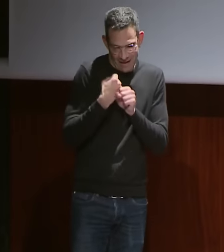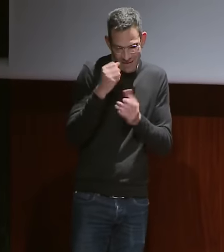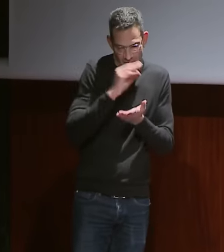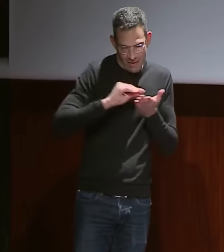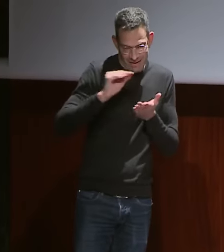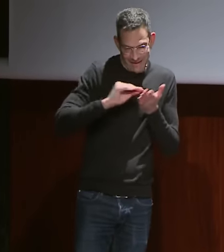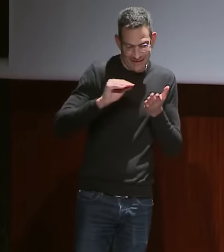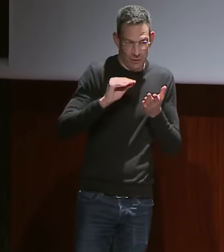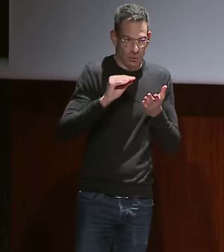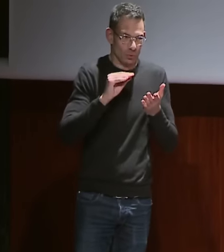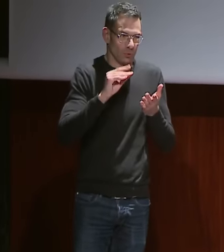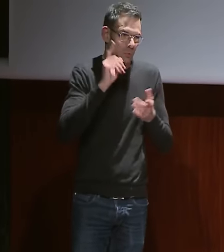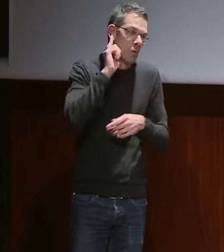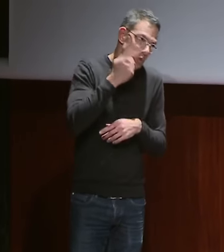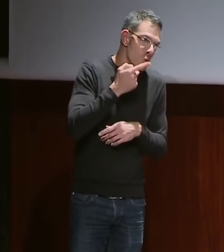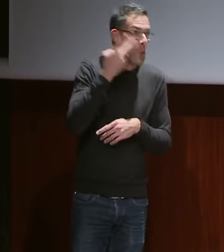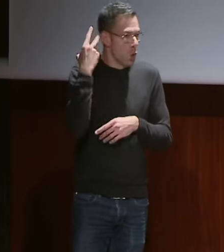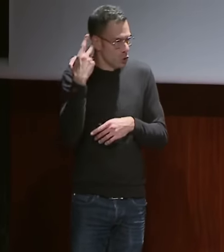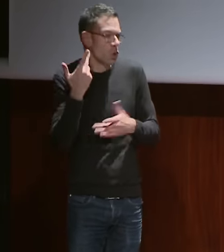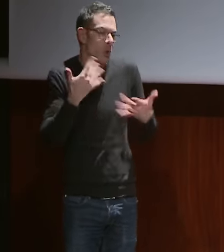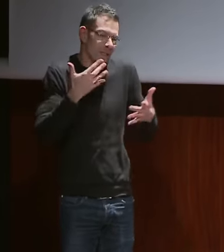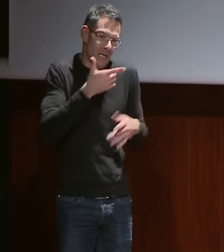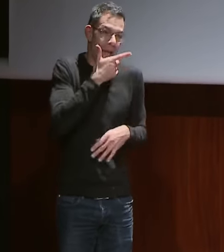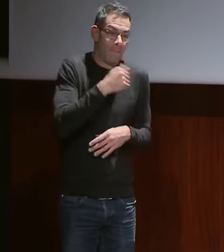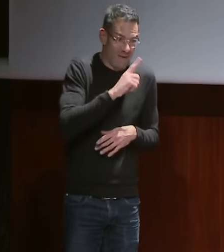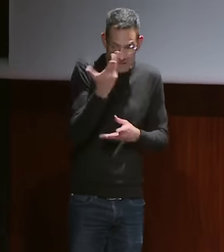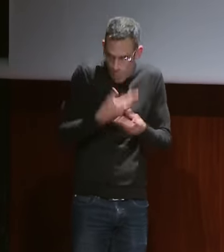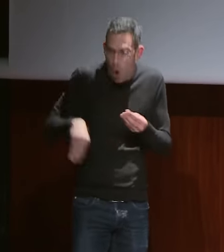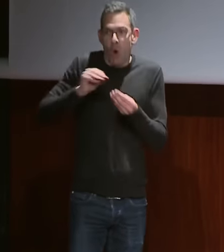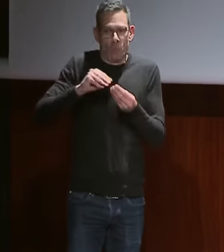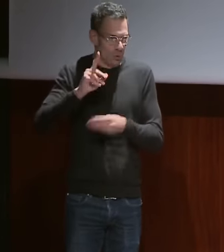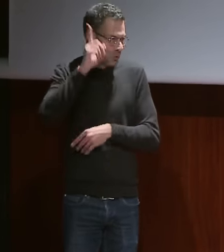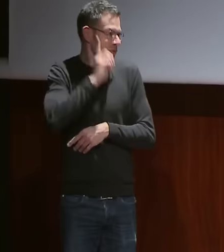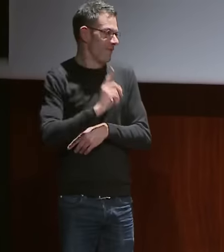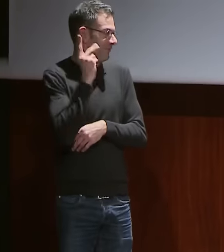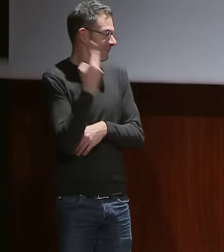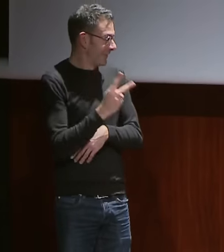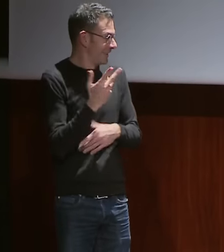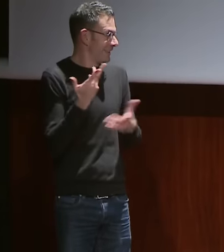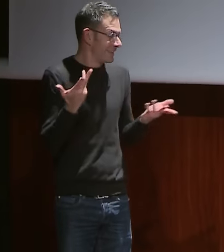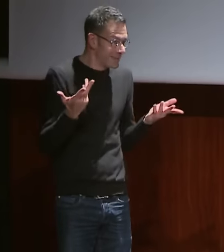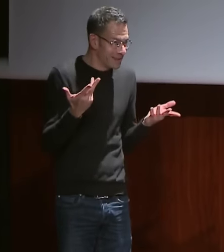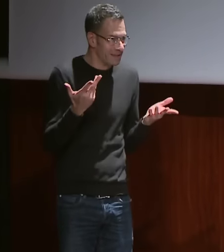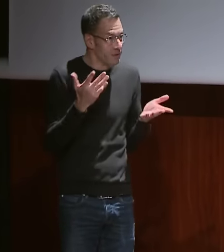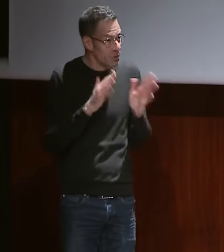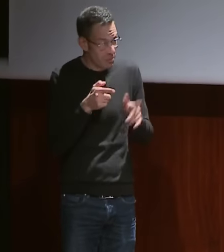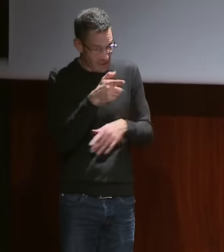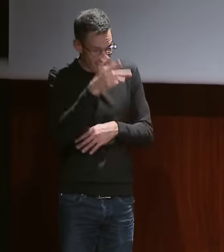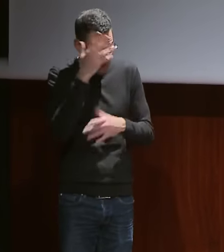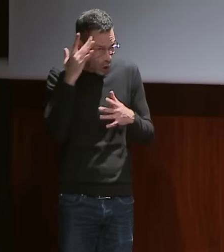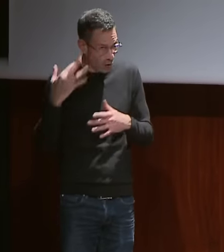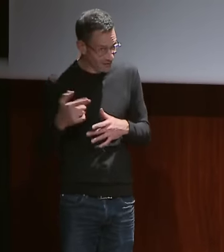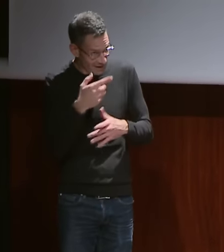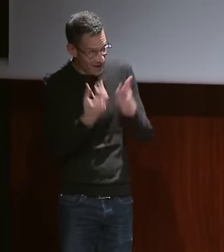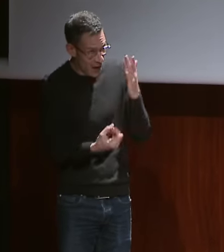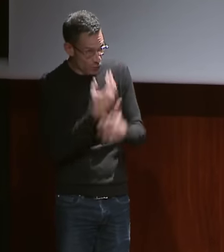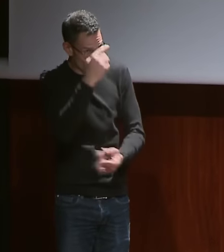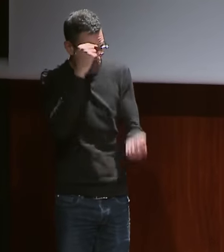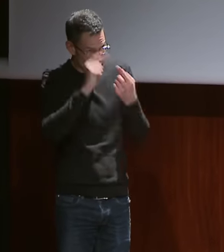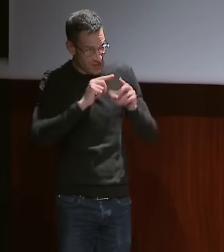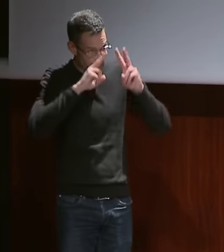sourds et entendants dont a parlé Andrea tout à l'heure. Donc Andrea, il y a peut-être un nouveau sujet de